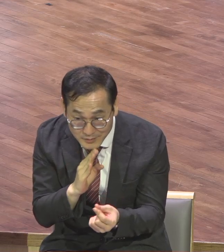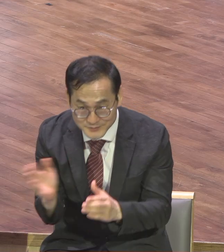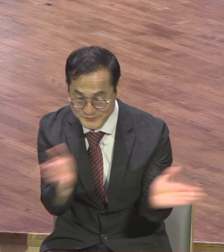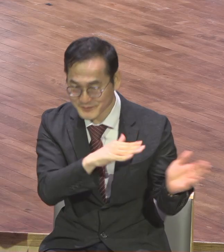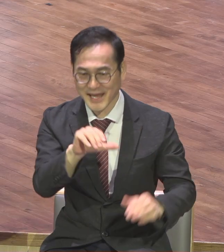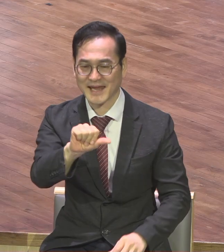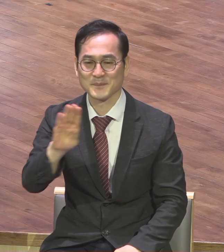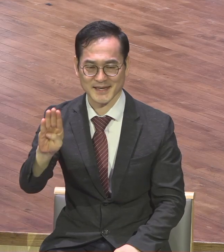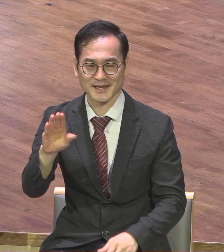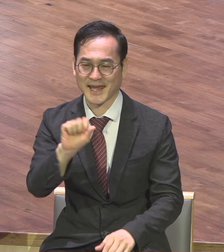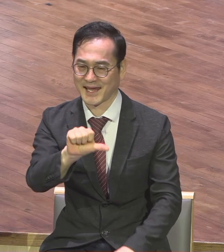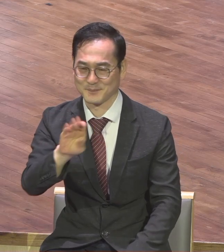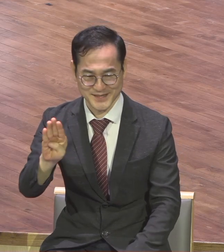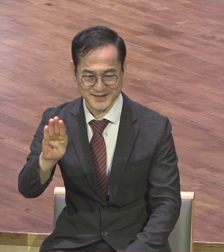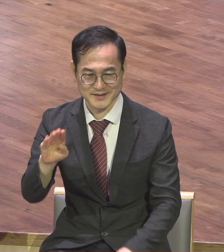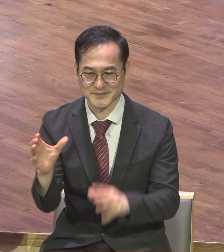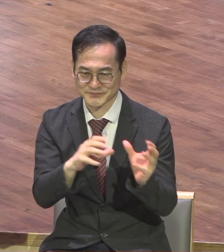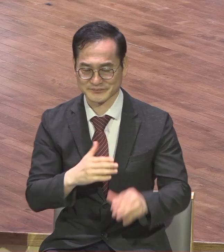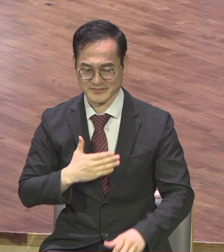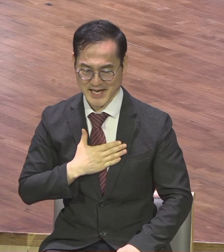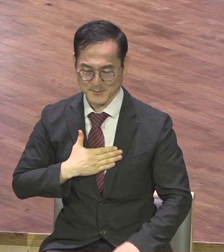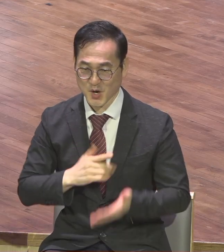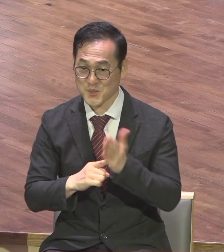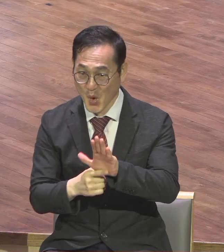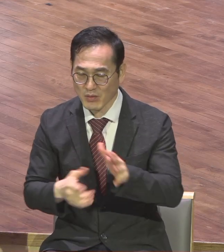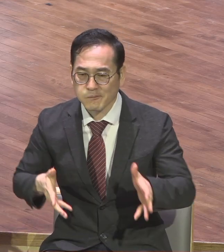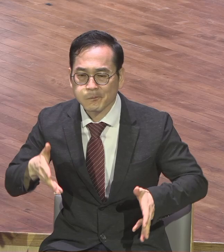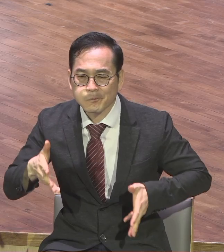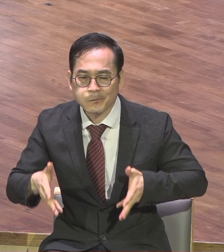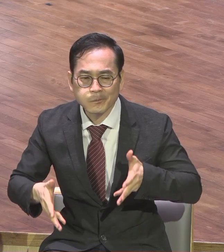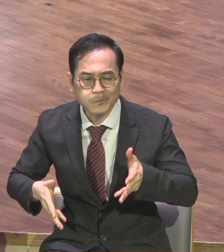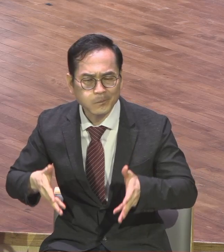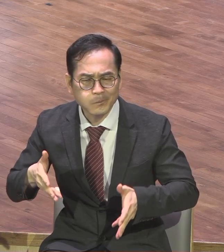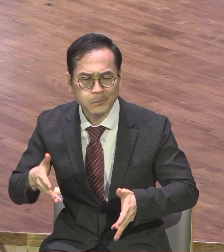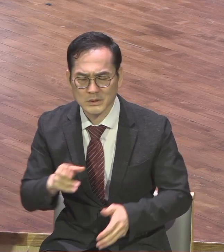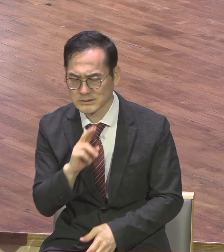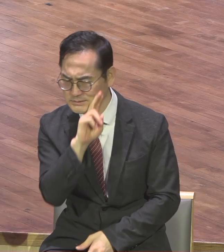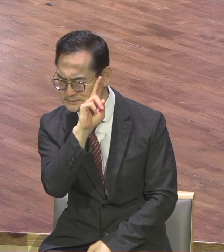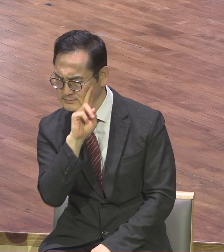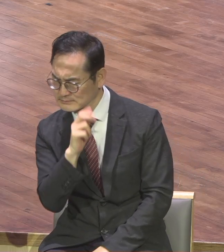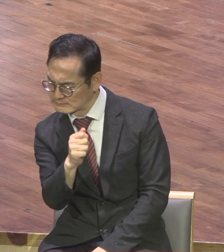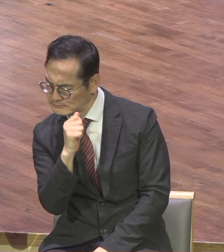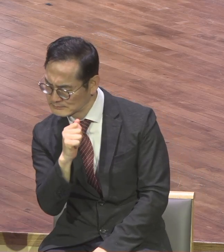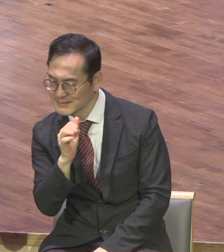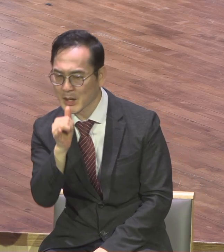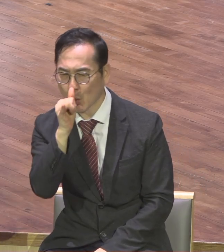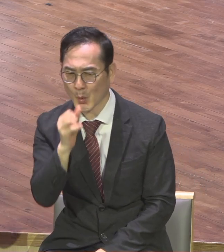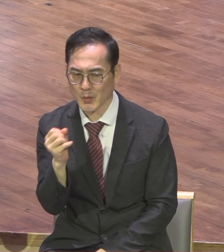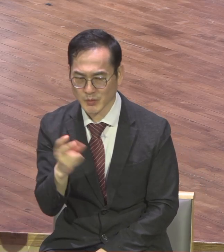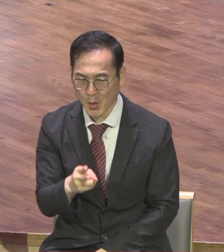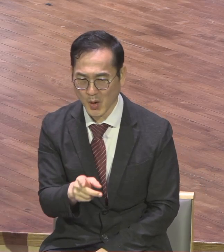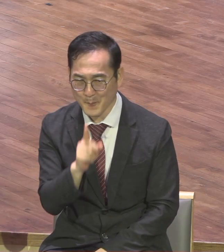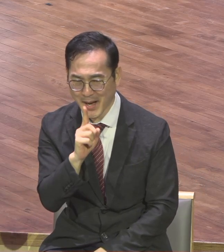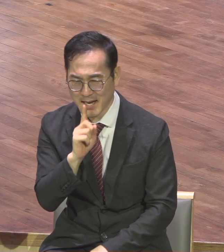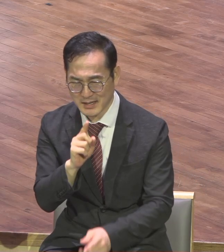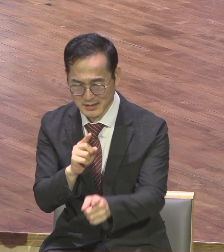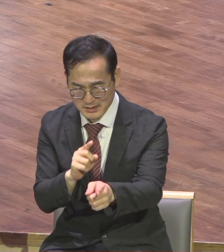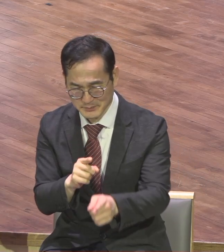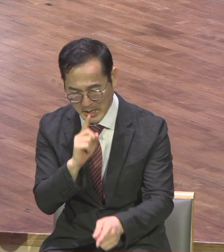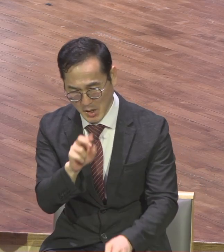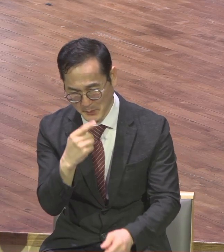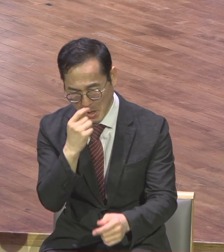AB형입니다. AB형, 감정 표현이 서툴다. 의심이 많다. 대놓고 비꼬는데 밉지